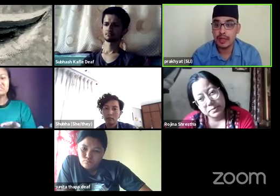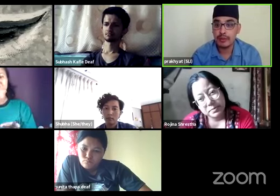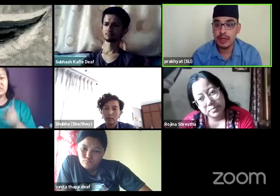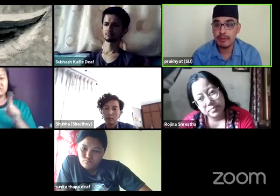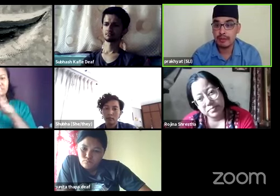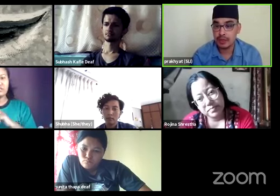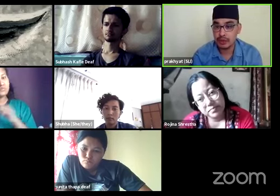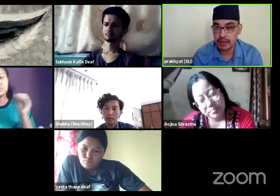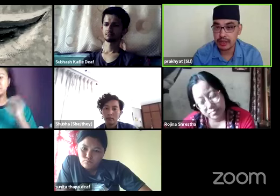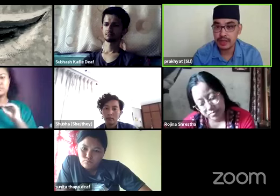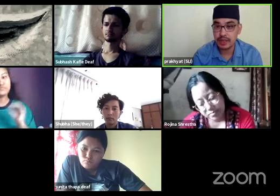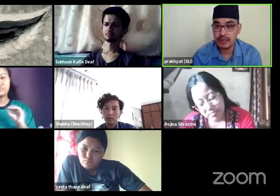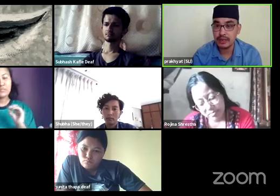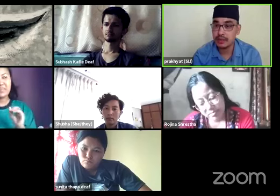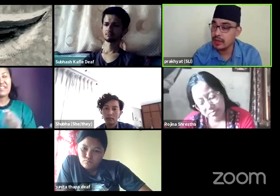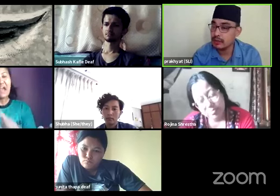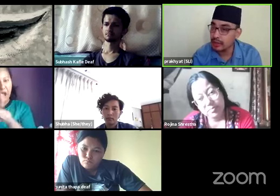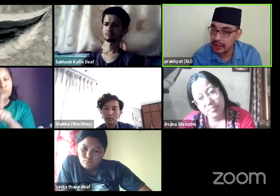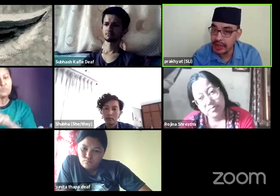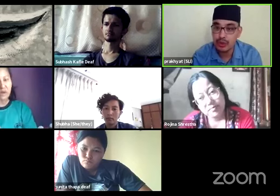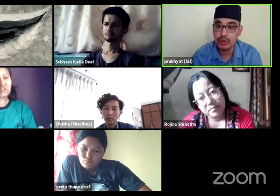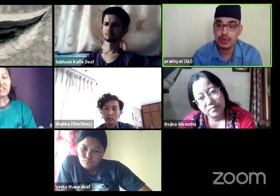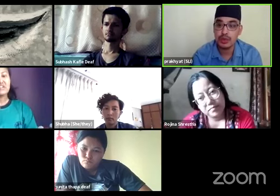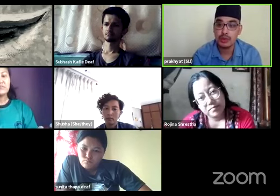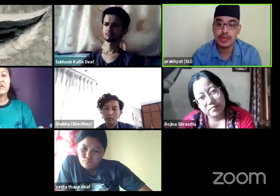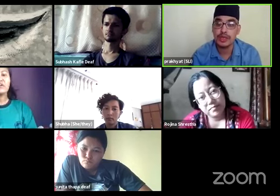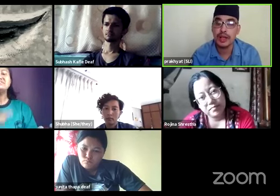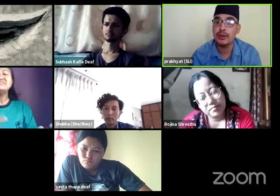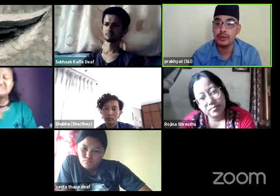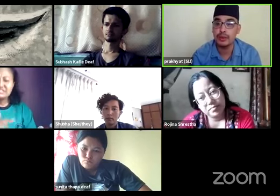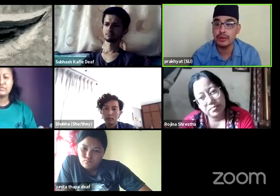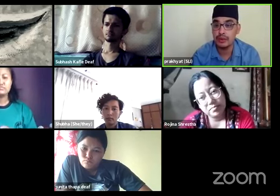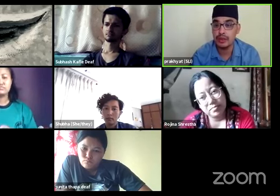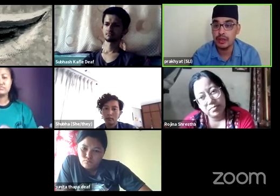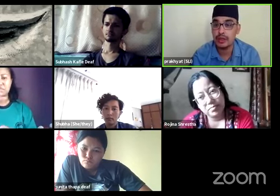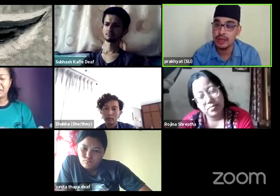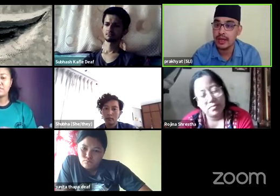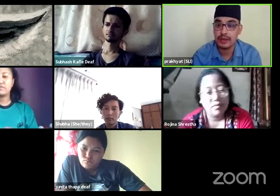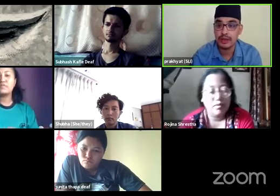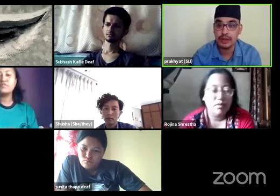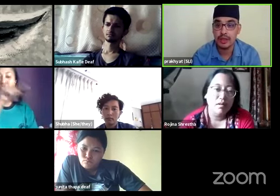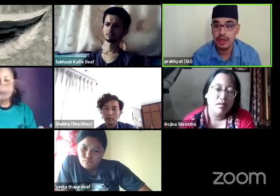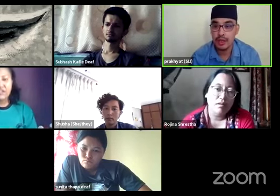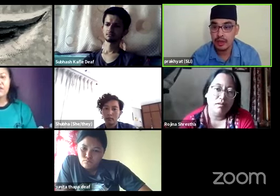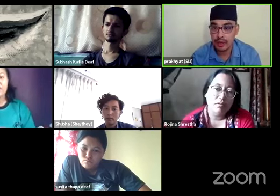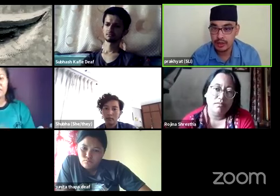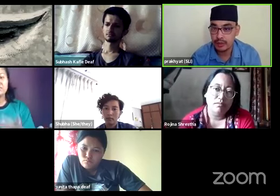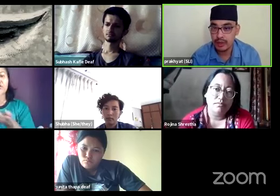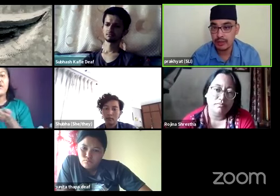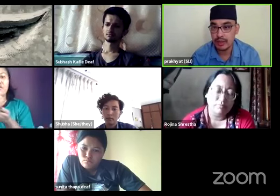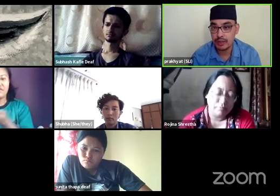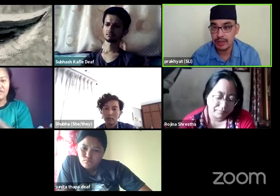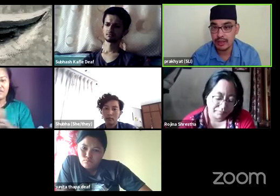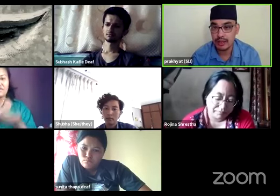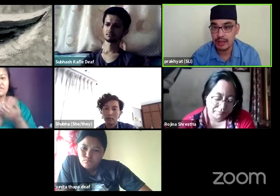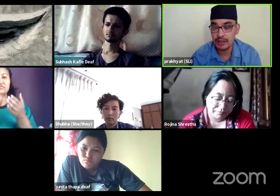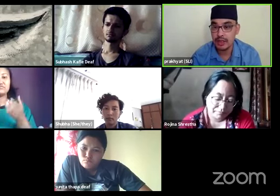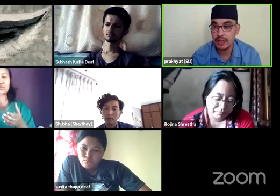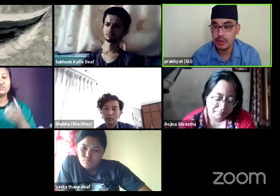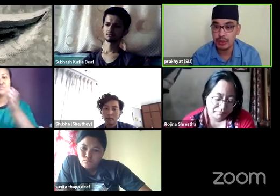के कुराहरू मैले आफ्नो बहिरा सोसाइटी साथीहरूलाई पनि त्यसको बारेमा भनेको छु, जसलाई चाहिँ थाहा नभएको, अब यो अलिकति गाह्रो छ किनभने अझै पनि उहाँ